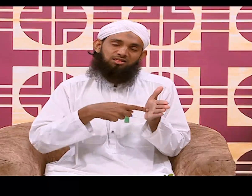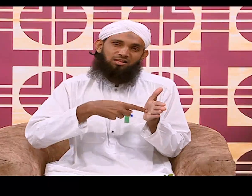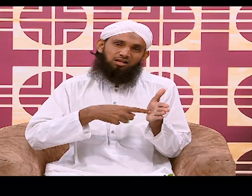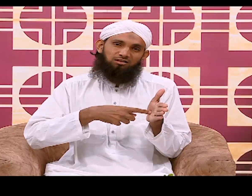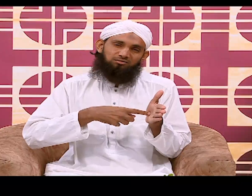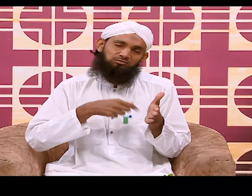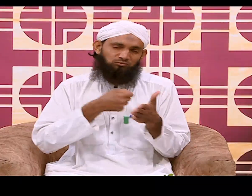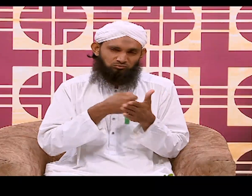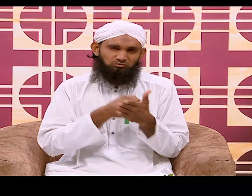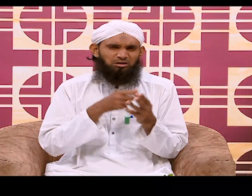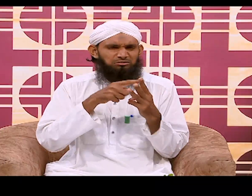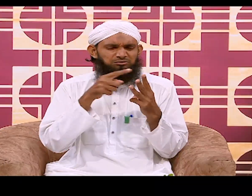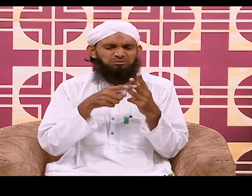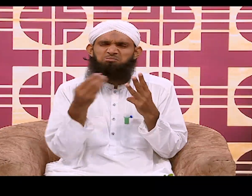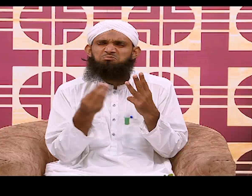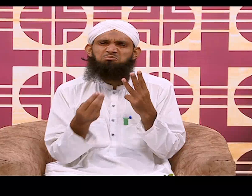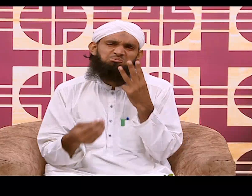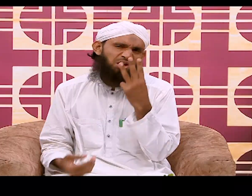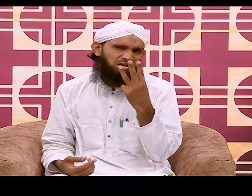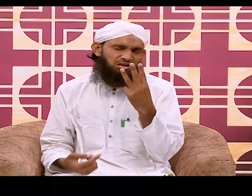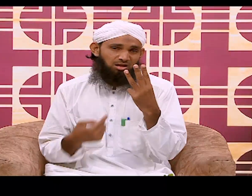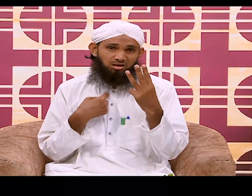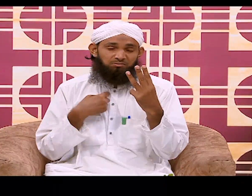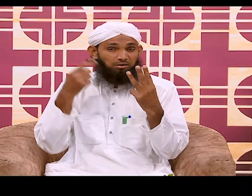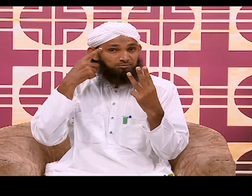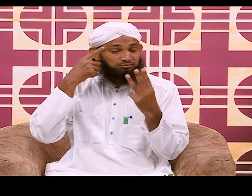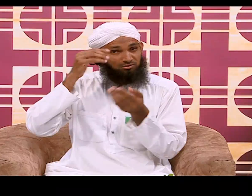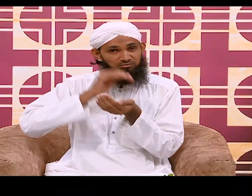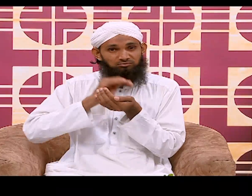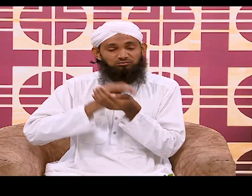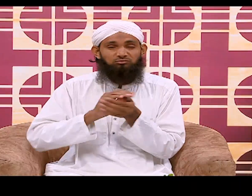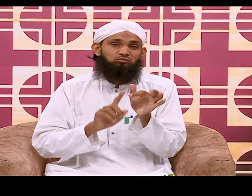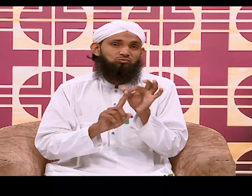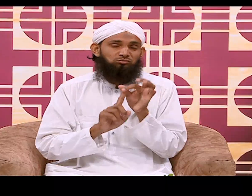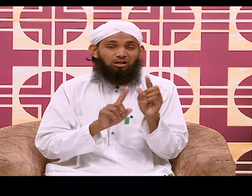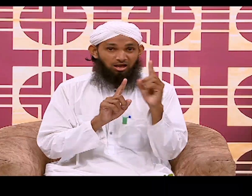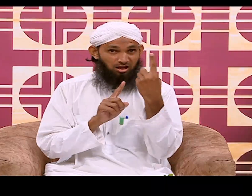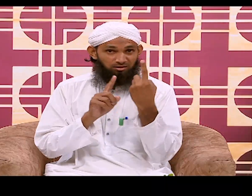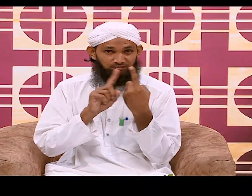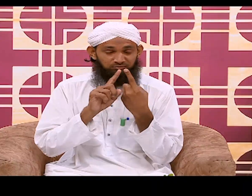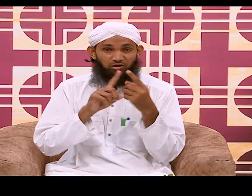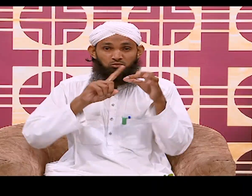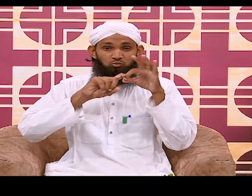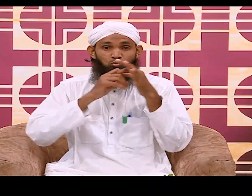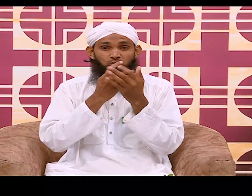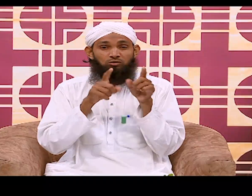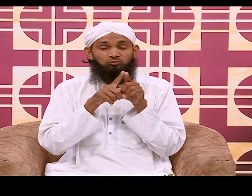کرتے ہیں۔ صرف 3 باتیں ہیں، انہیں اپنے ذہن میں بٹھا لیجئے۔ نمبر 1 شریعت کے احکام کو